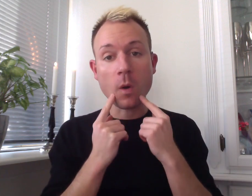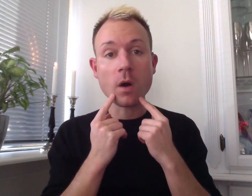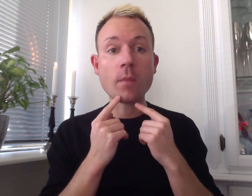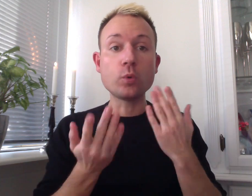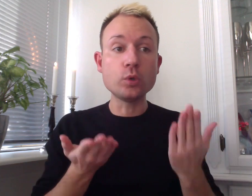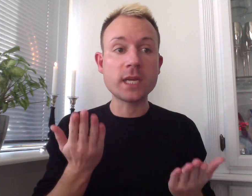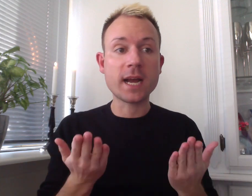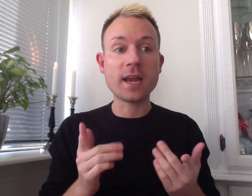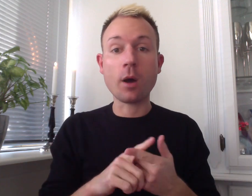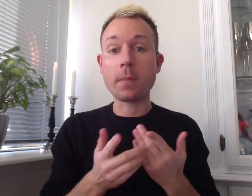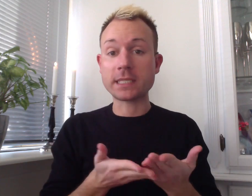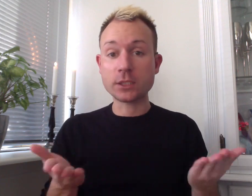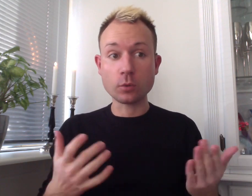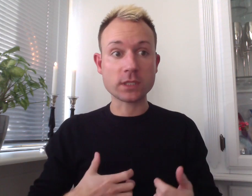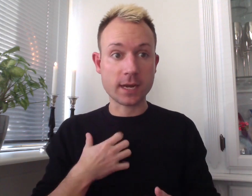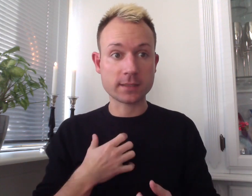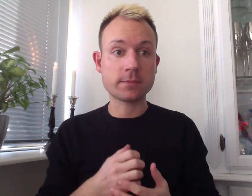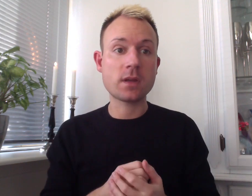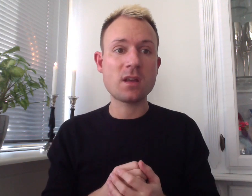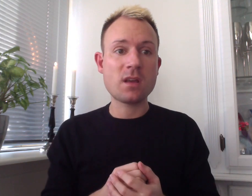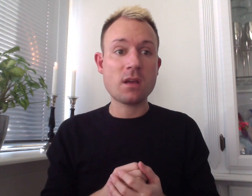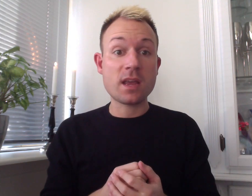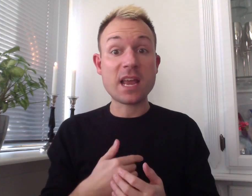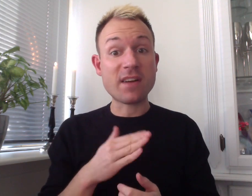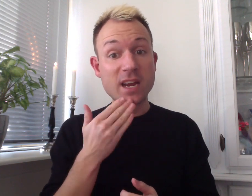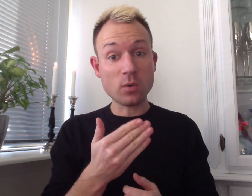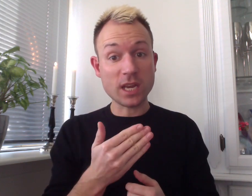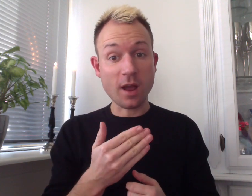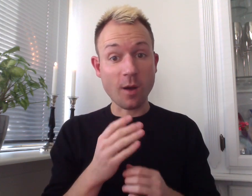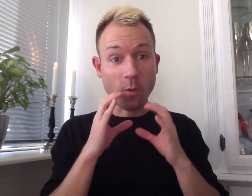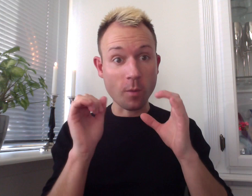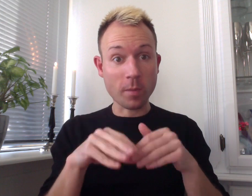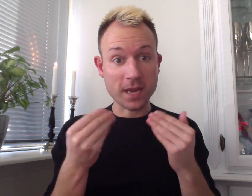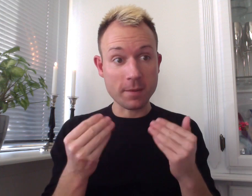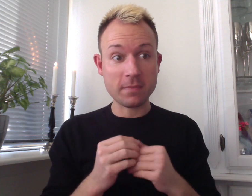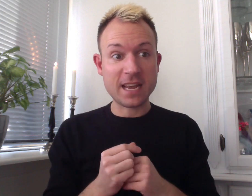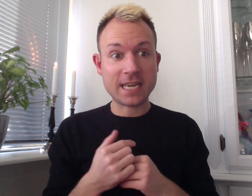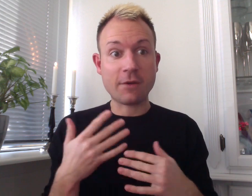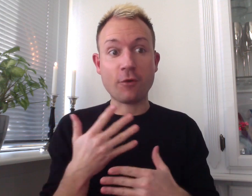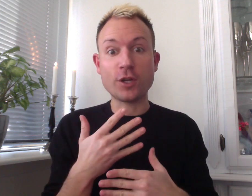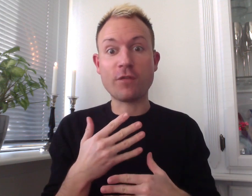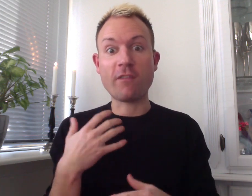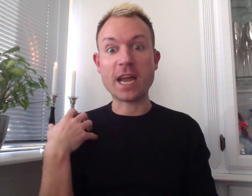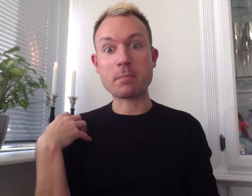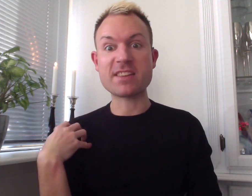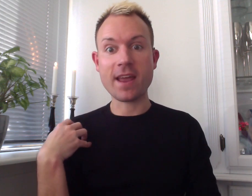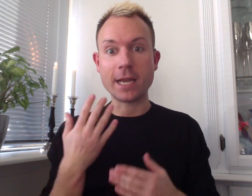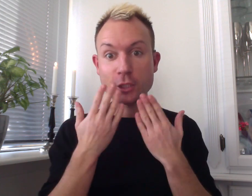og usikkerhed og præstationsangst. Jeg var ikke god til at råbe om hjælp, da jeg frygtede for at være en besværlig